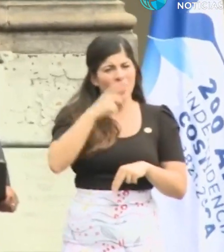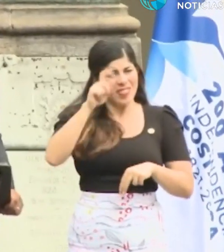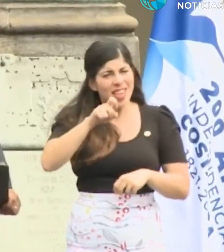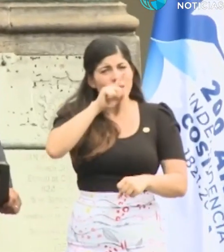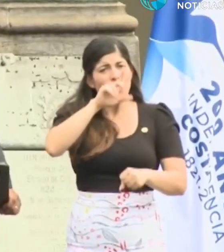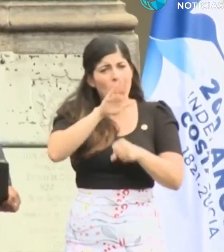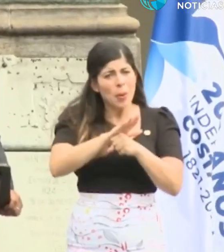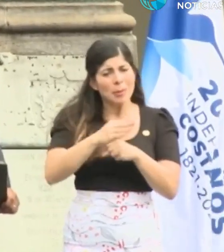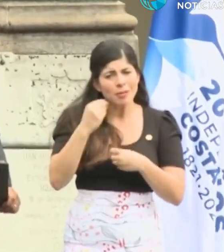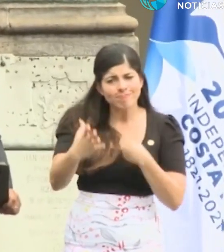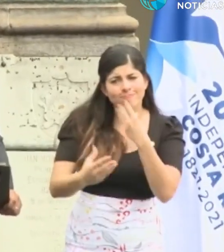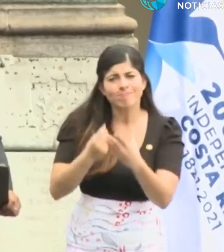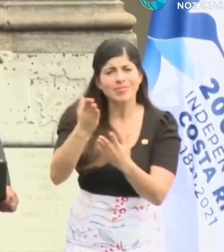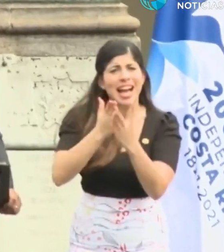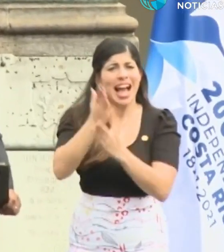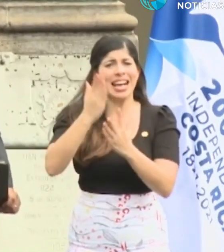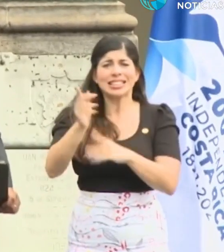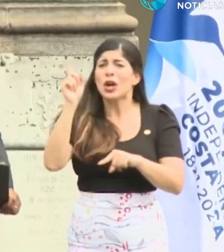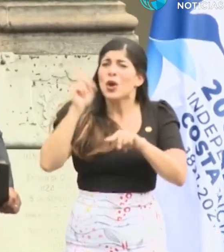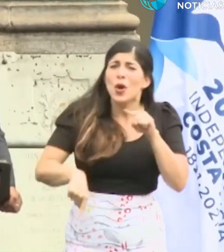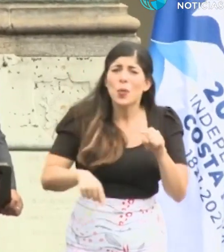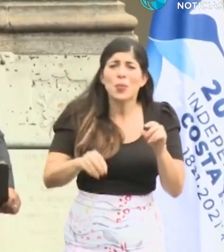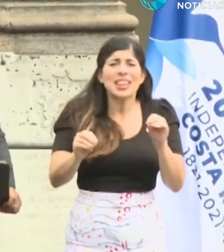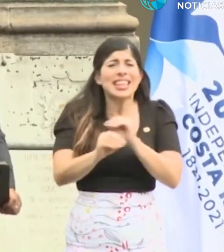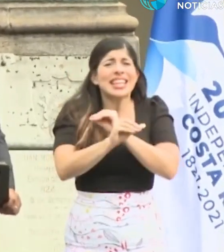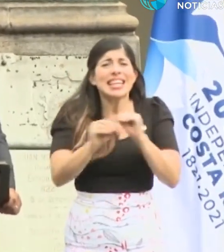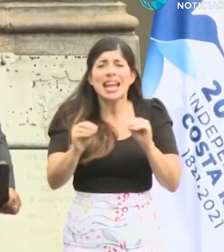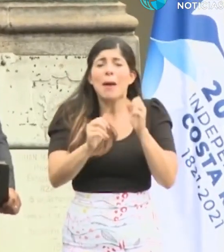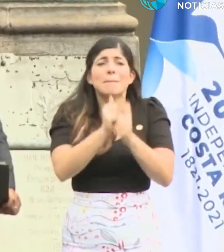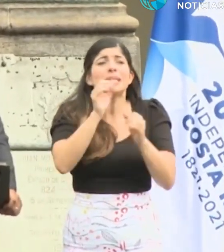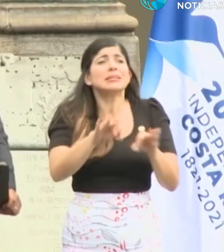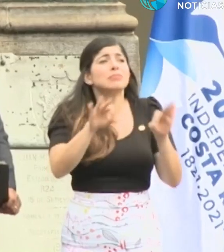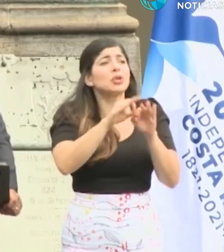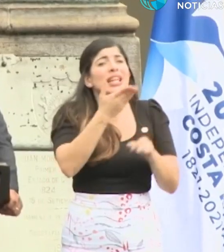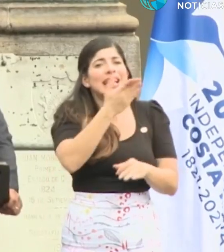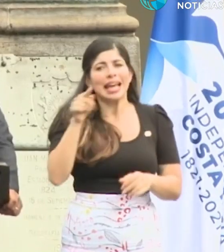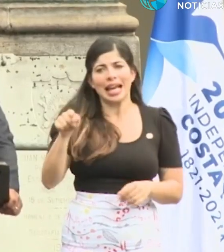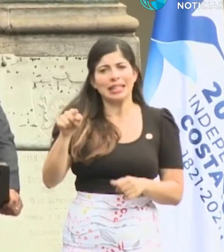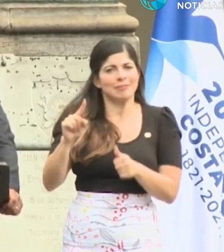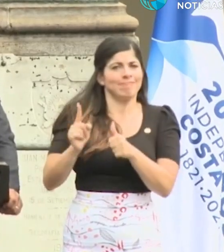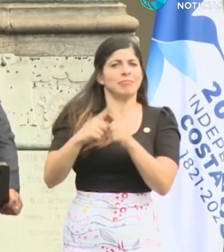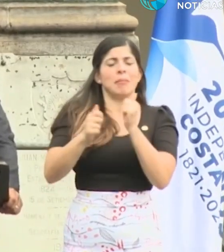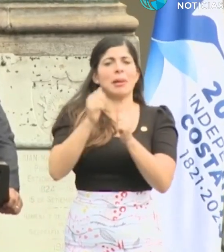a darles ese acceso. No puede haber nada más importante que eso.